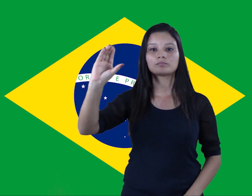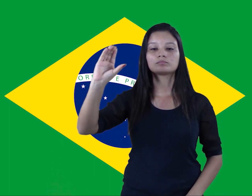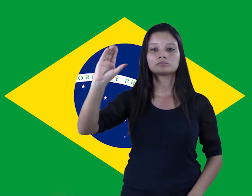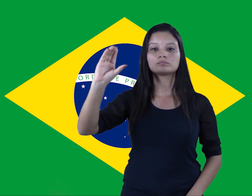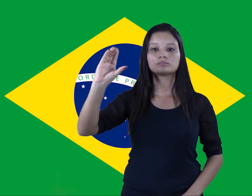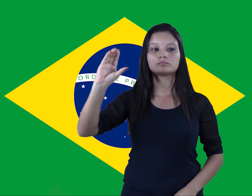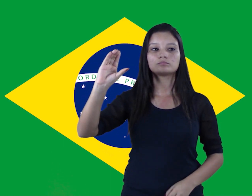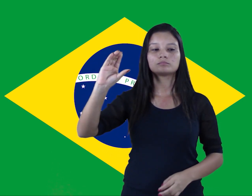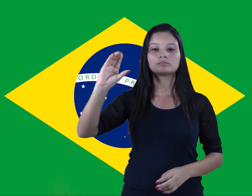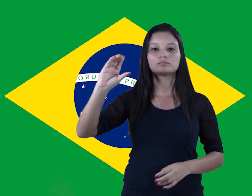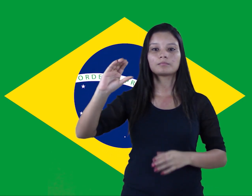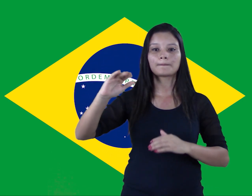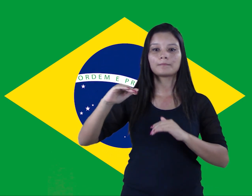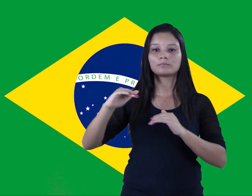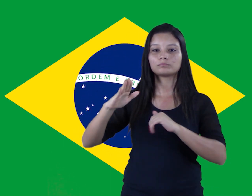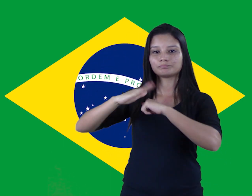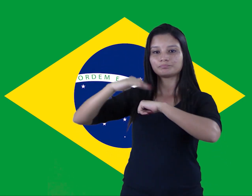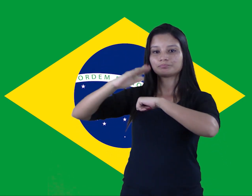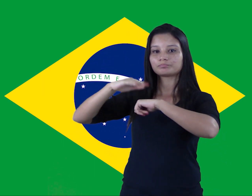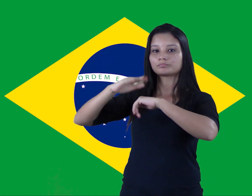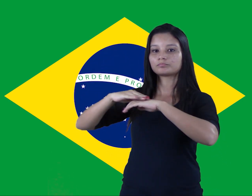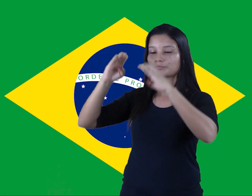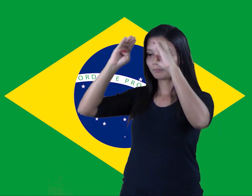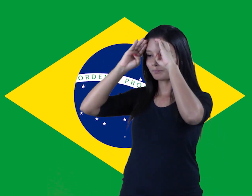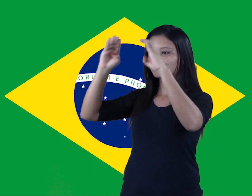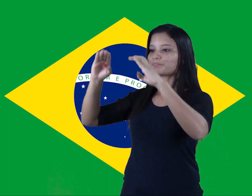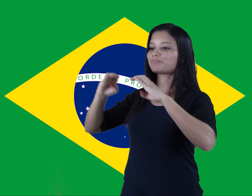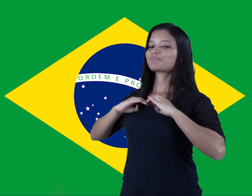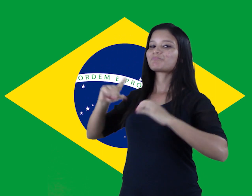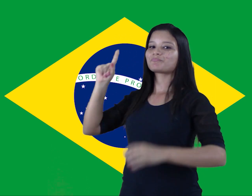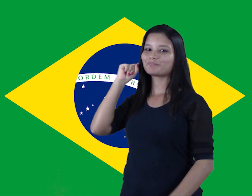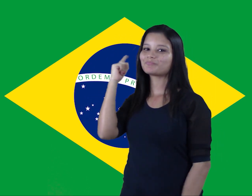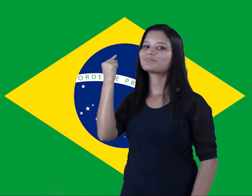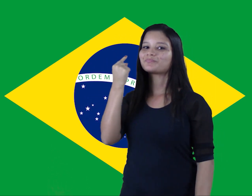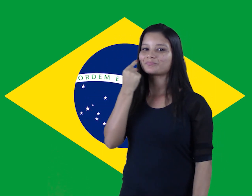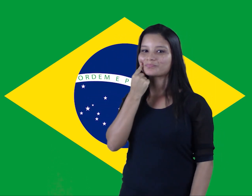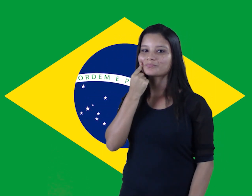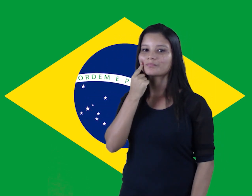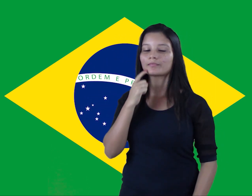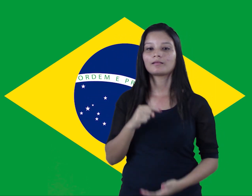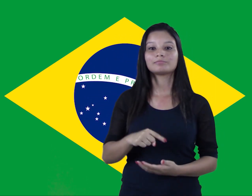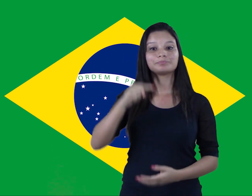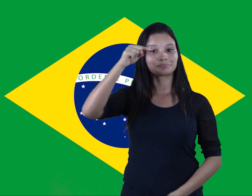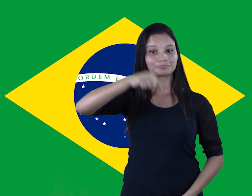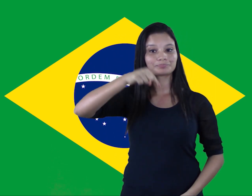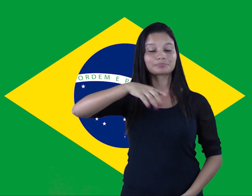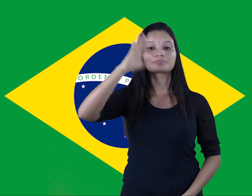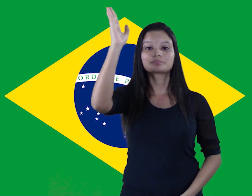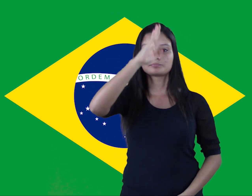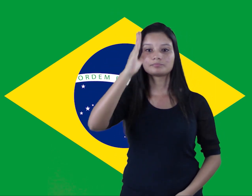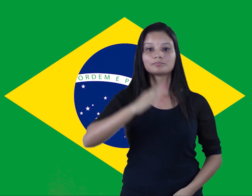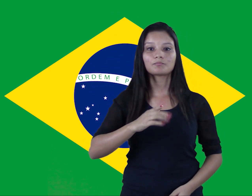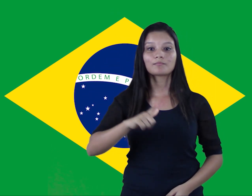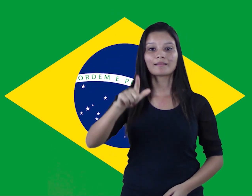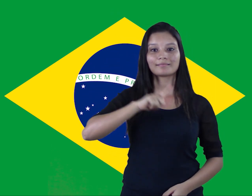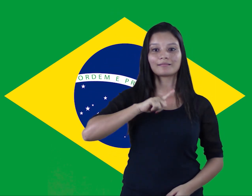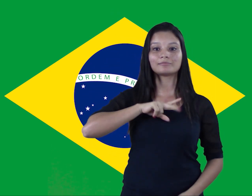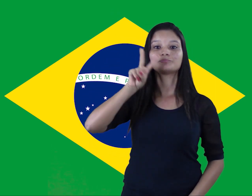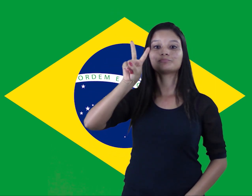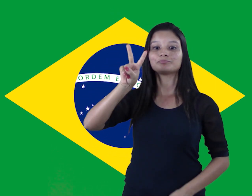cultural, autonomia e dignidade do surdo. Aqui no Brasil, existem duas